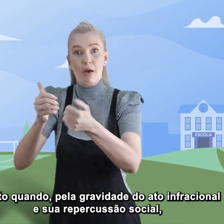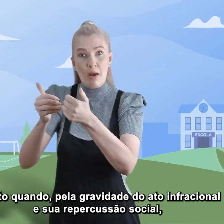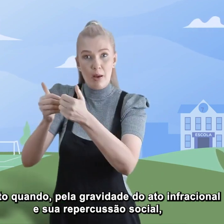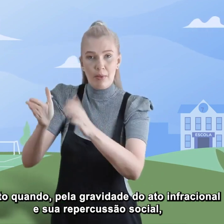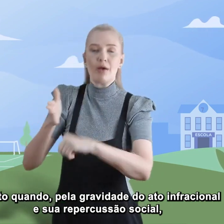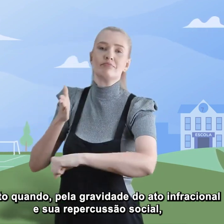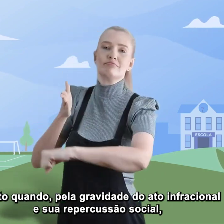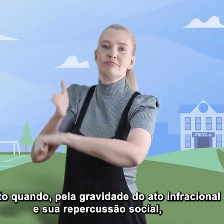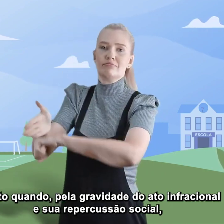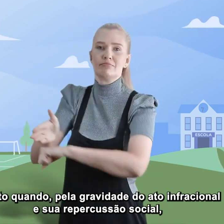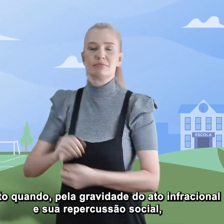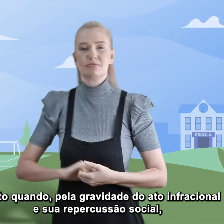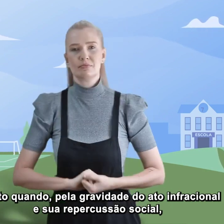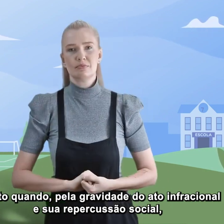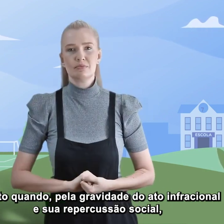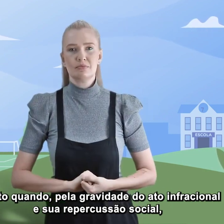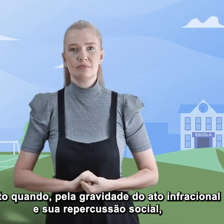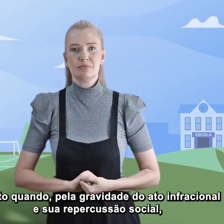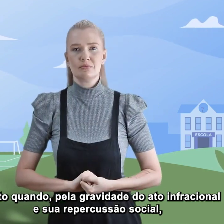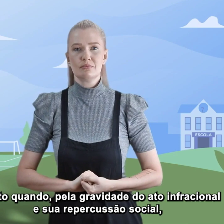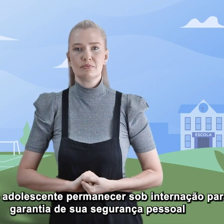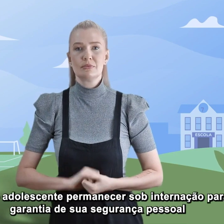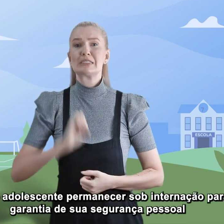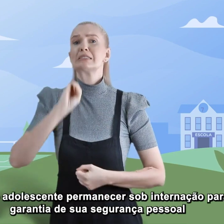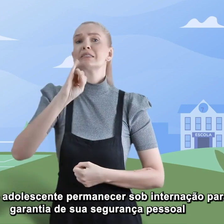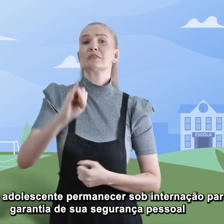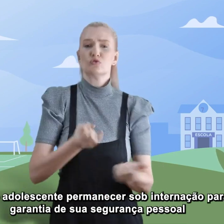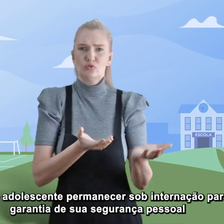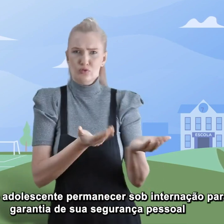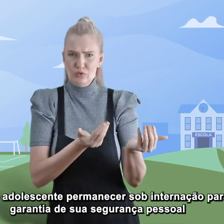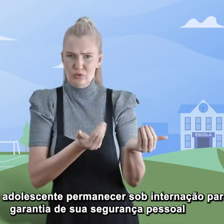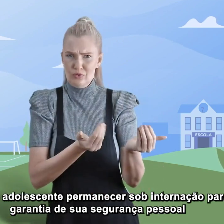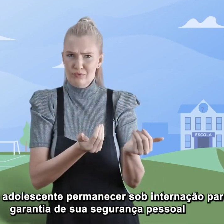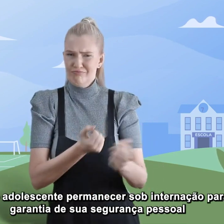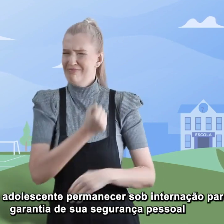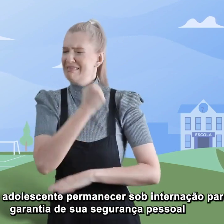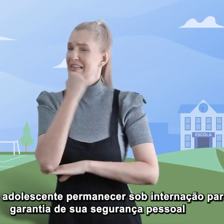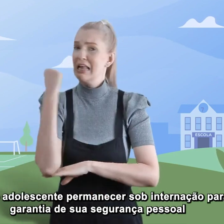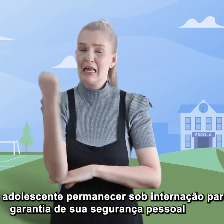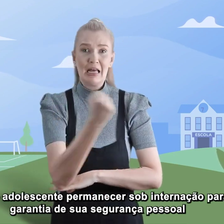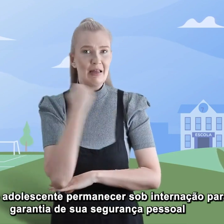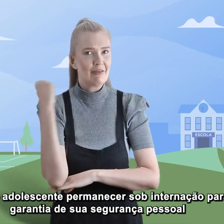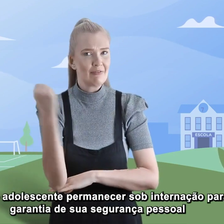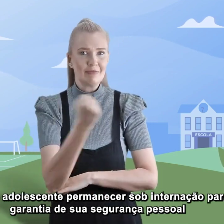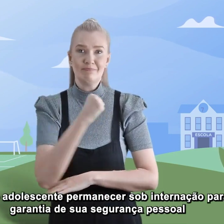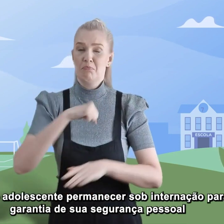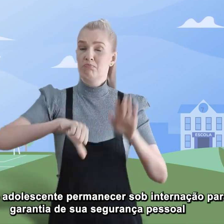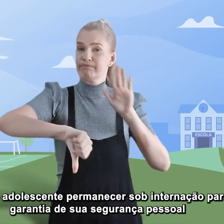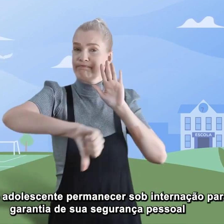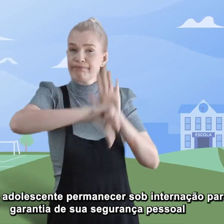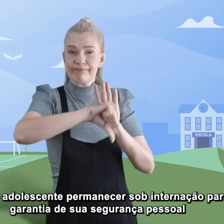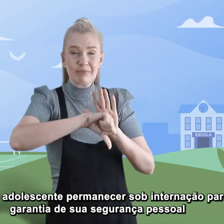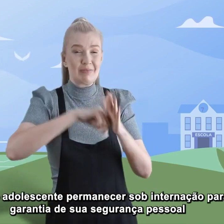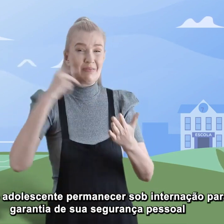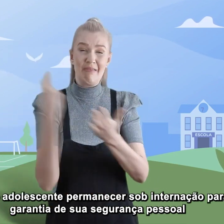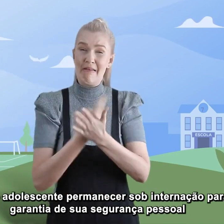infracional, a sua repercussão social deva o adolescente permanecer sob internação para a garantia